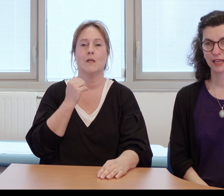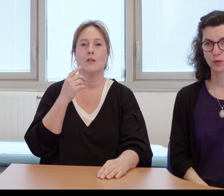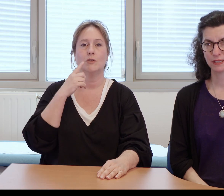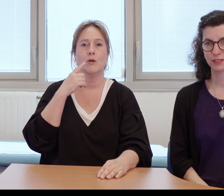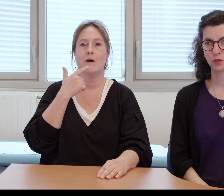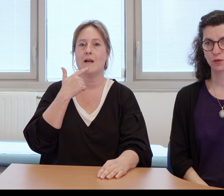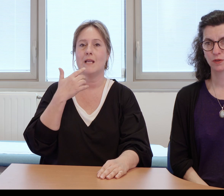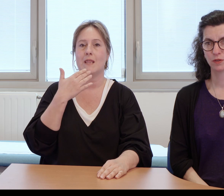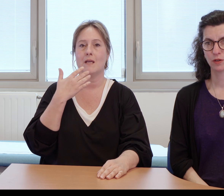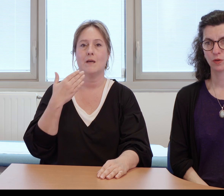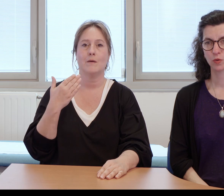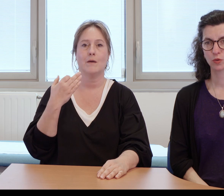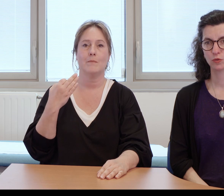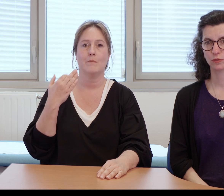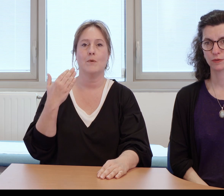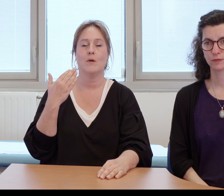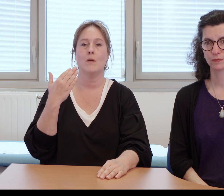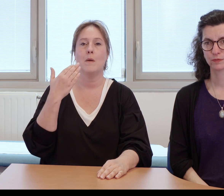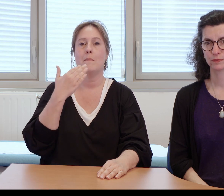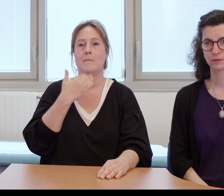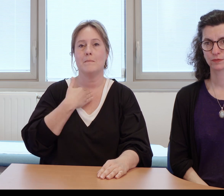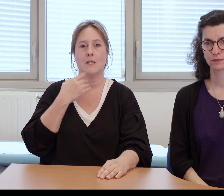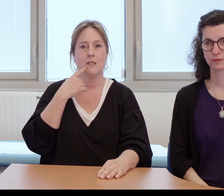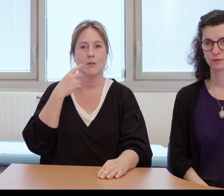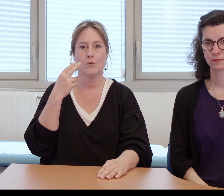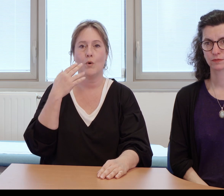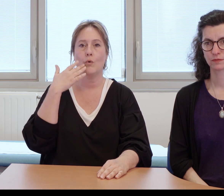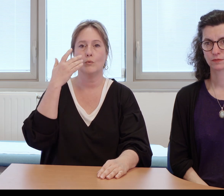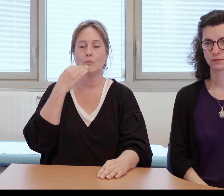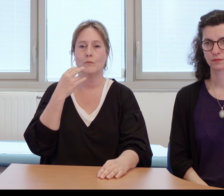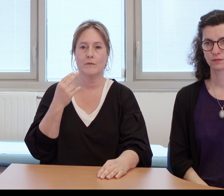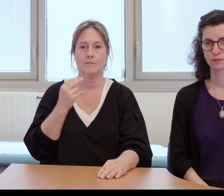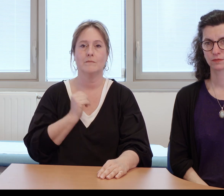Dans les termes médicaux, on trouve